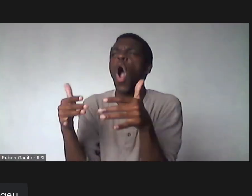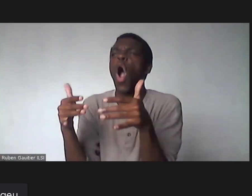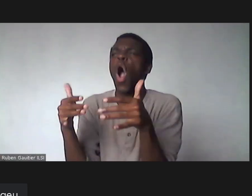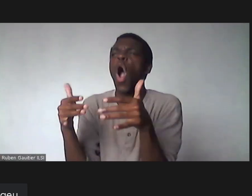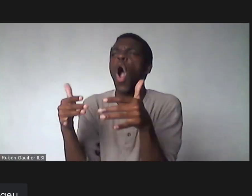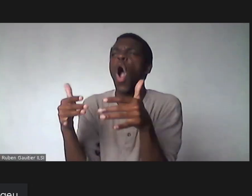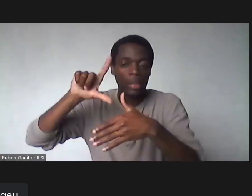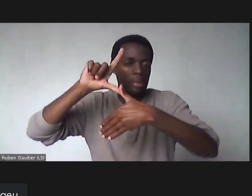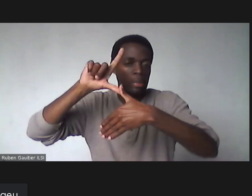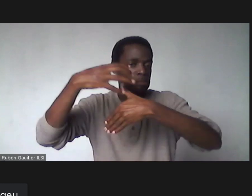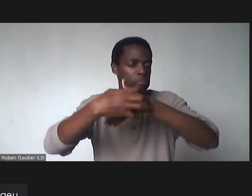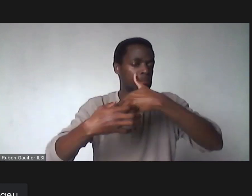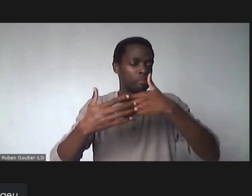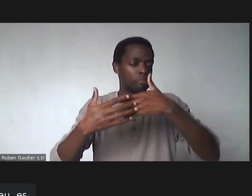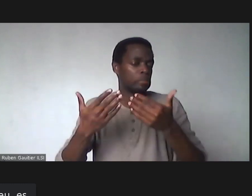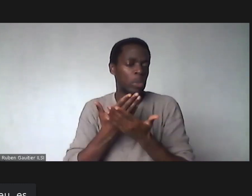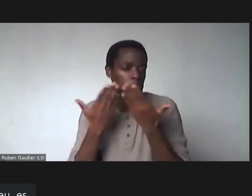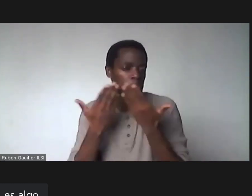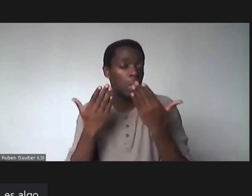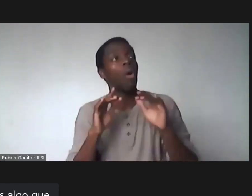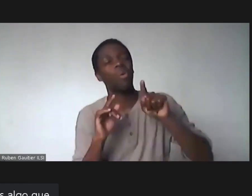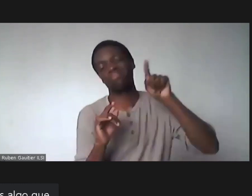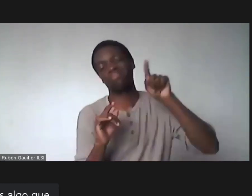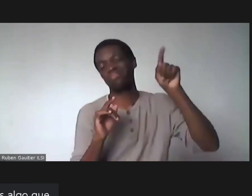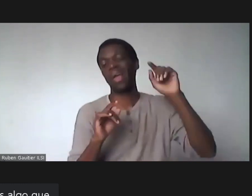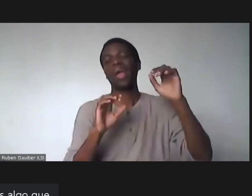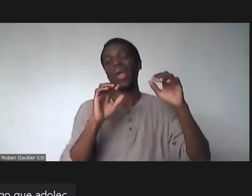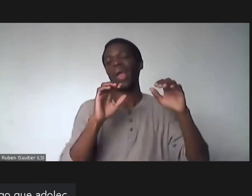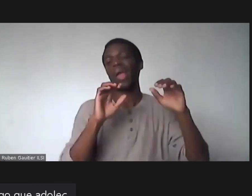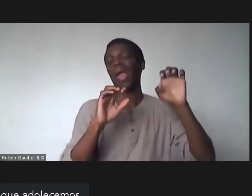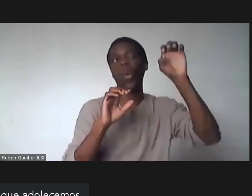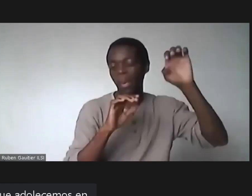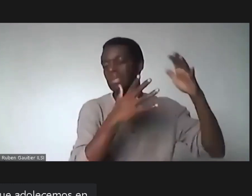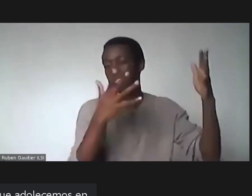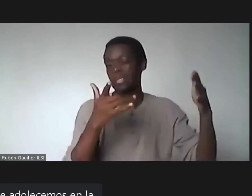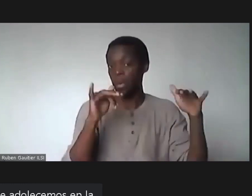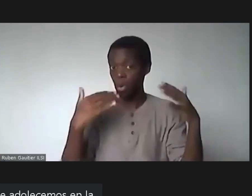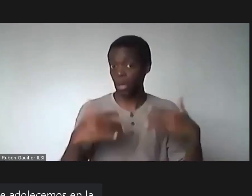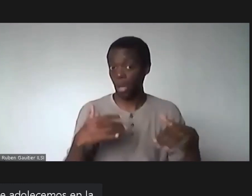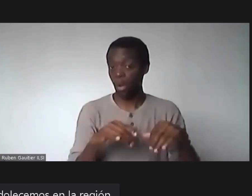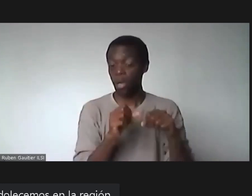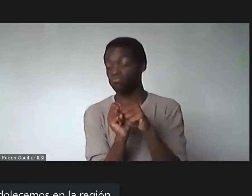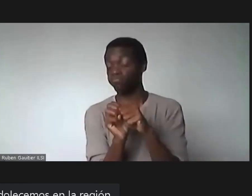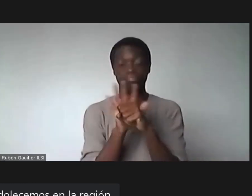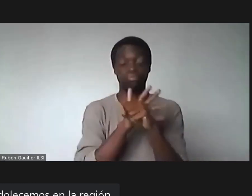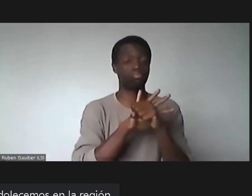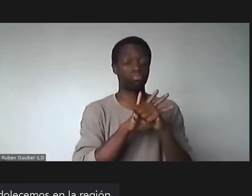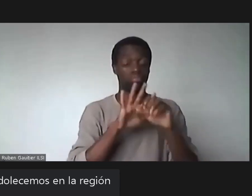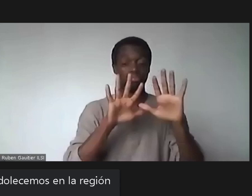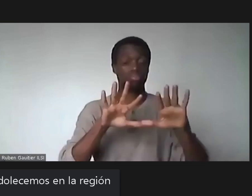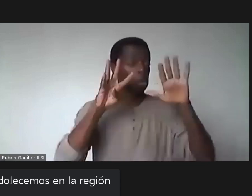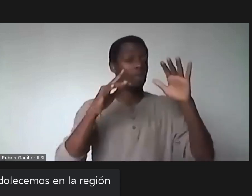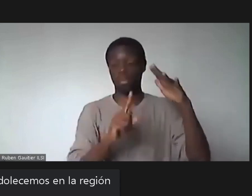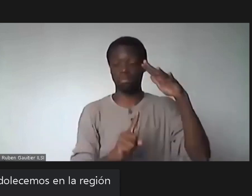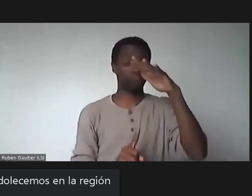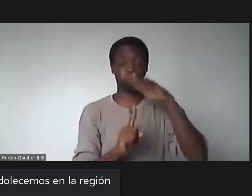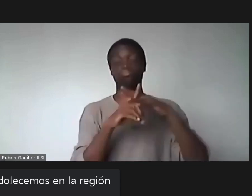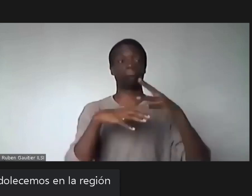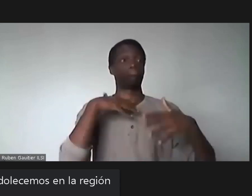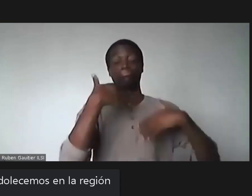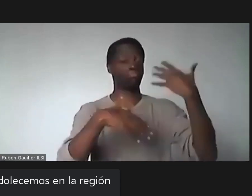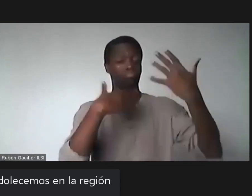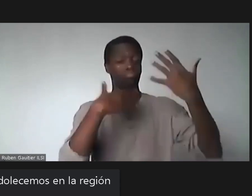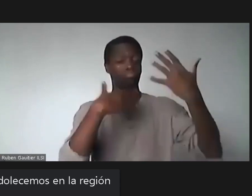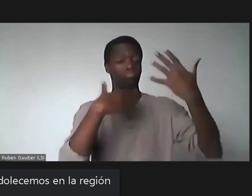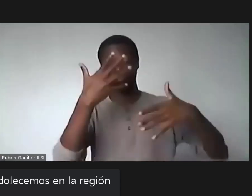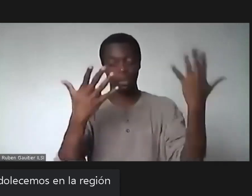y en otras, ¿no? Debido a la respuesta tan inmediata que se ha tenido que dar, pero si hay alguna experiencia o alguna iniciativa